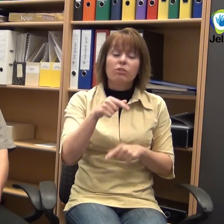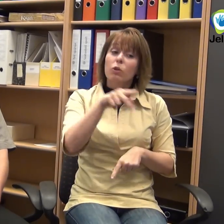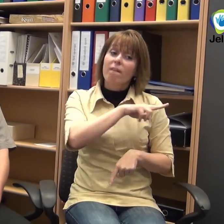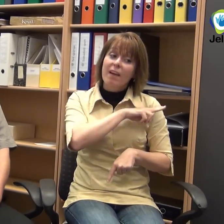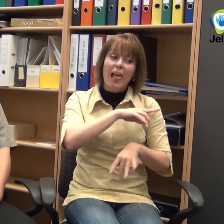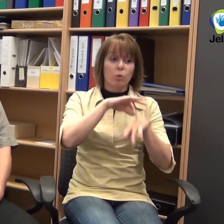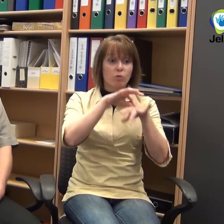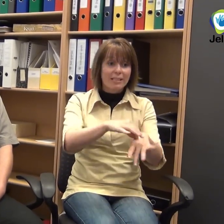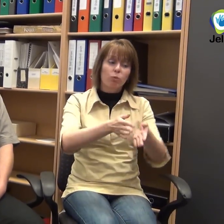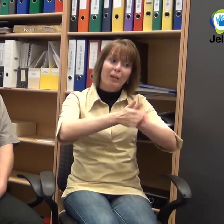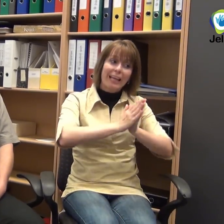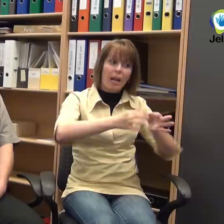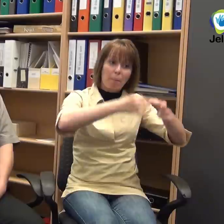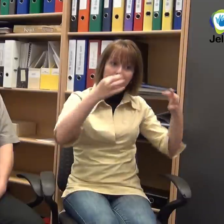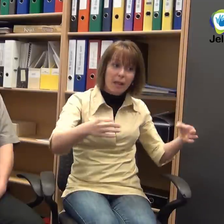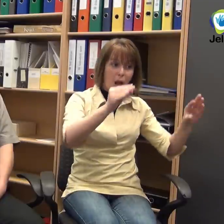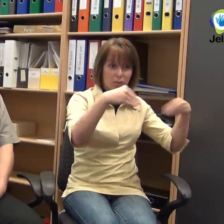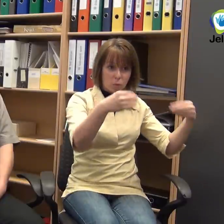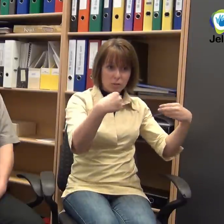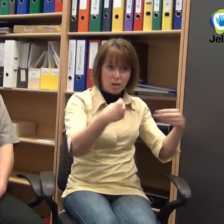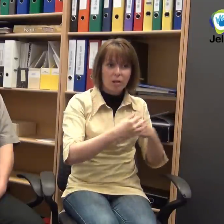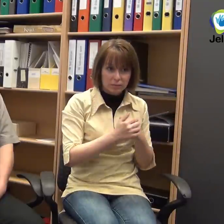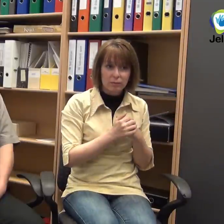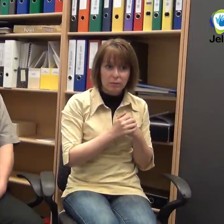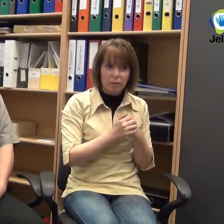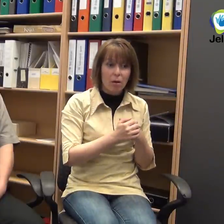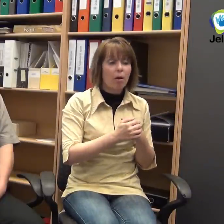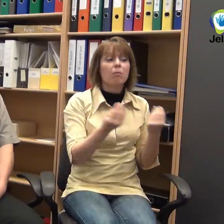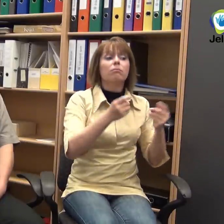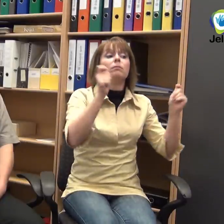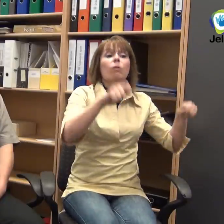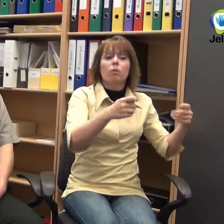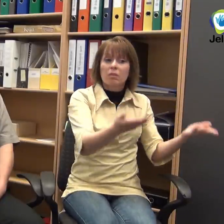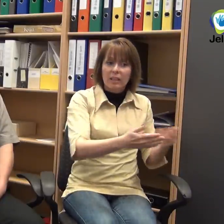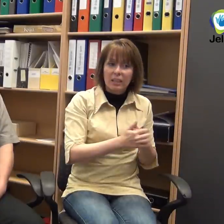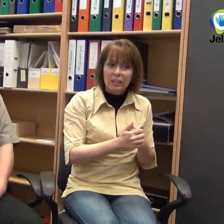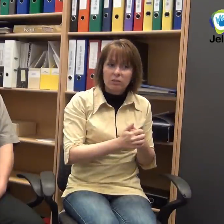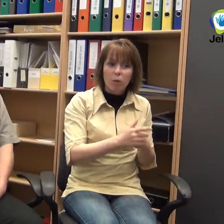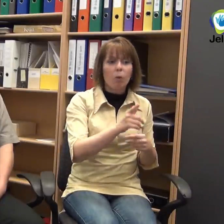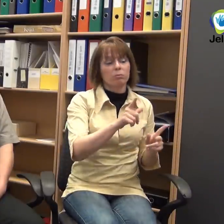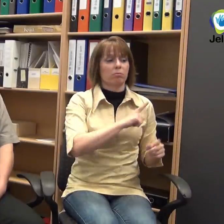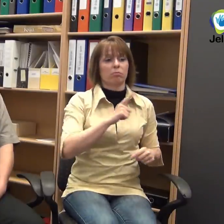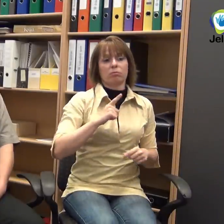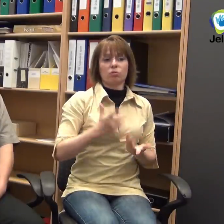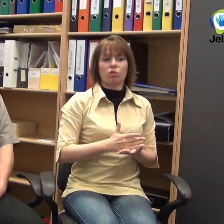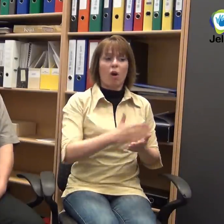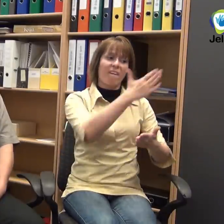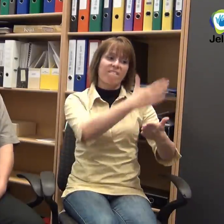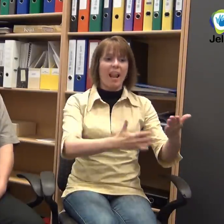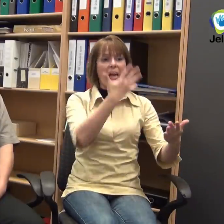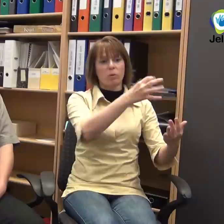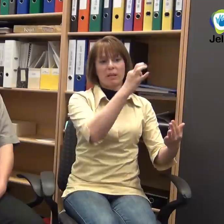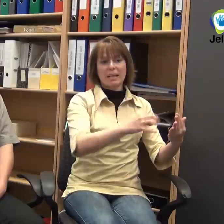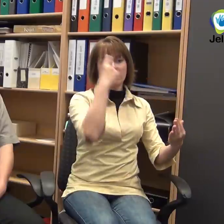felelős vezetők is nyilatkozzanak, akik azt a döntést hozták, hogy csak ebben a fele